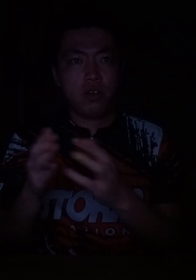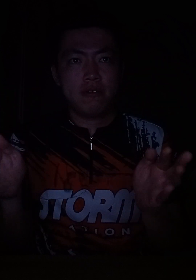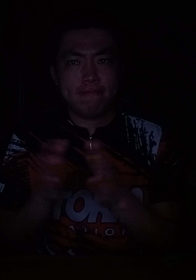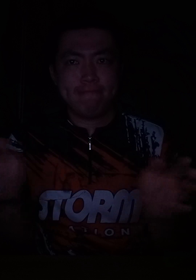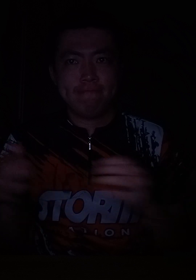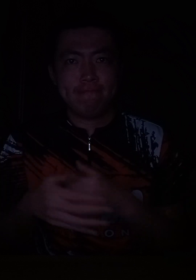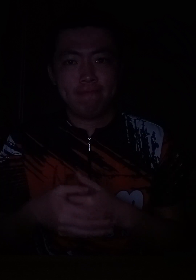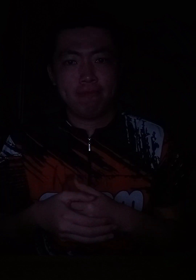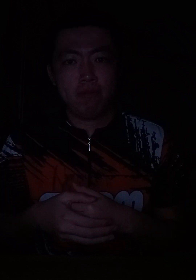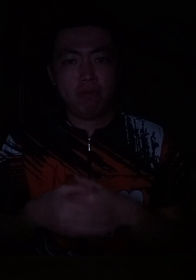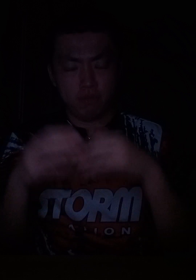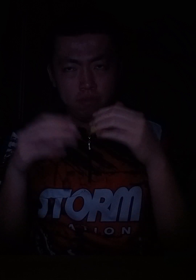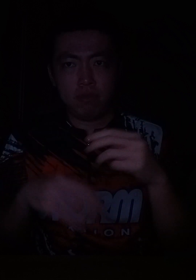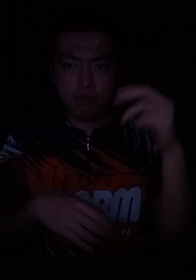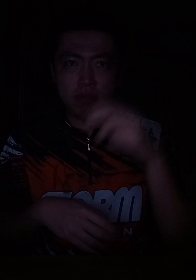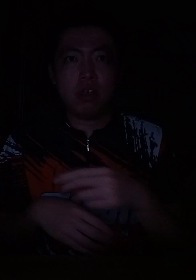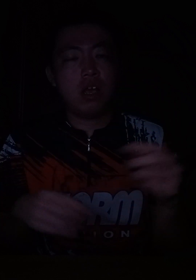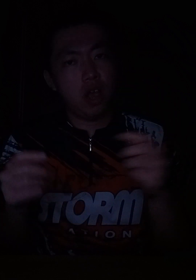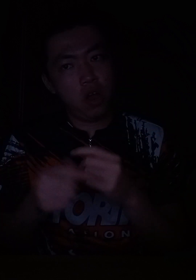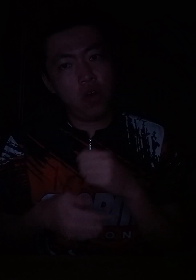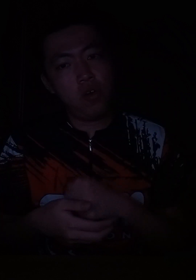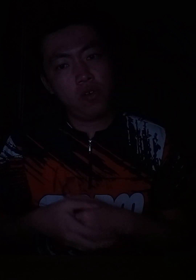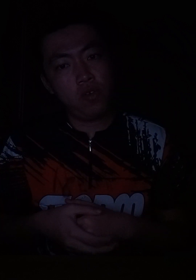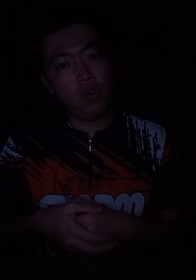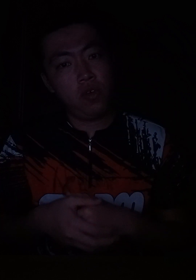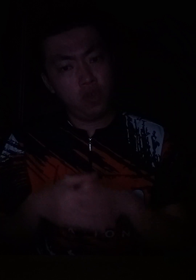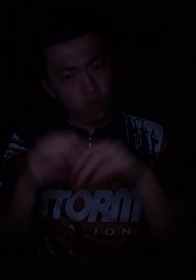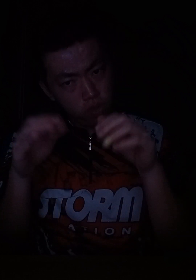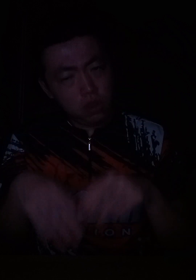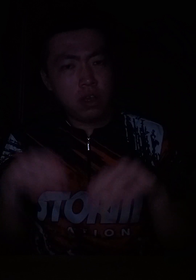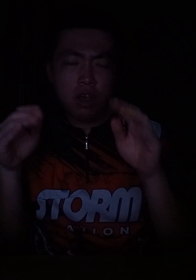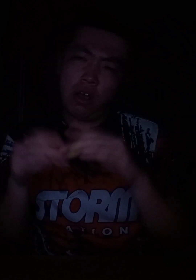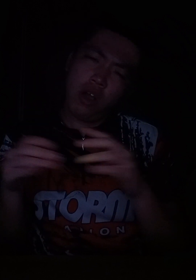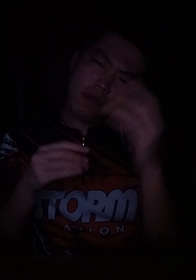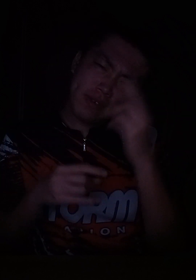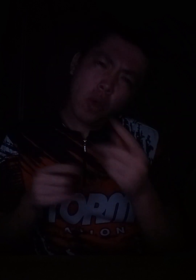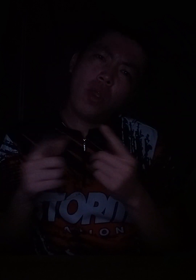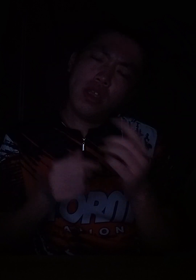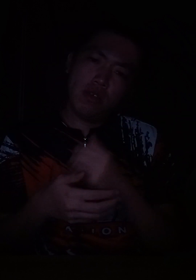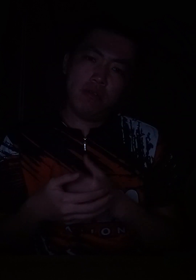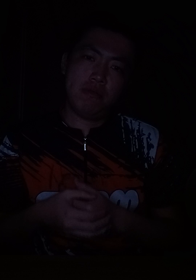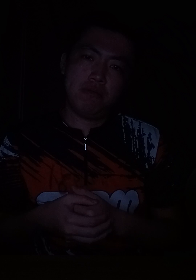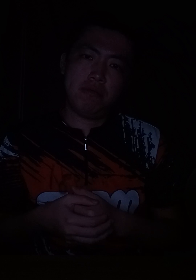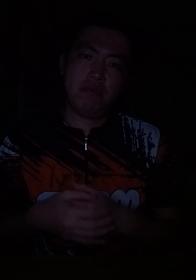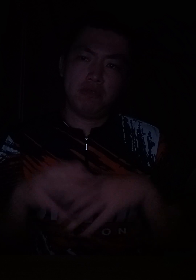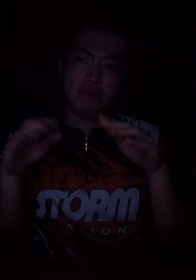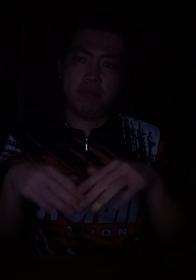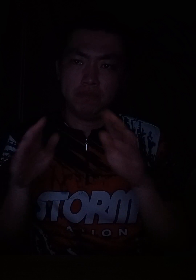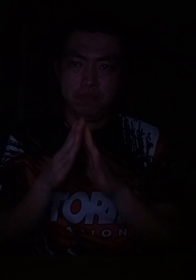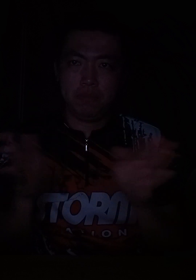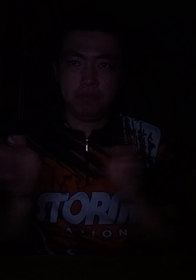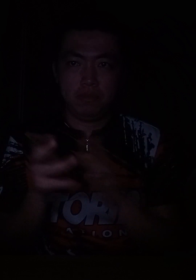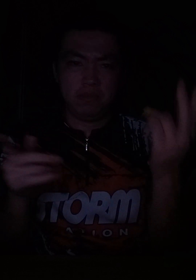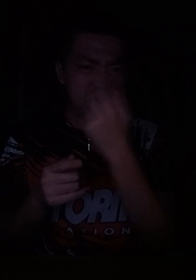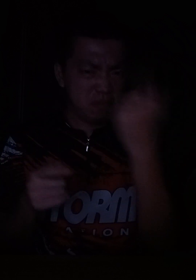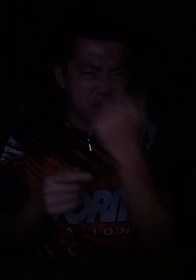시작됐는데 시민들이 직접 가해자를 제압하는 과정에서 한 명이 더 다쳤습니다. 피해자 두 사람 모두 얼굴에 상처가